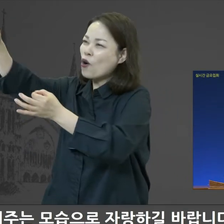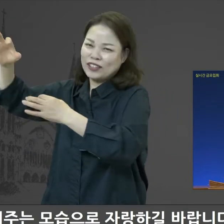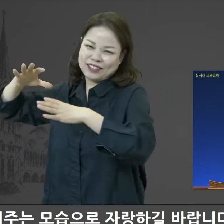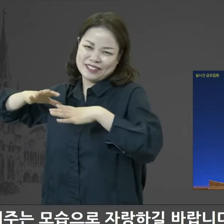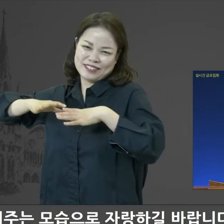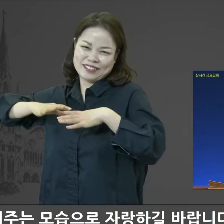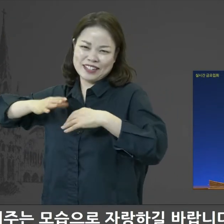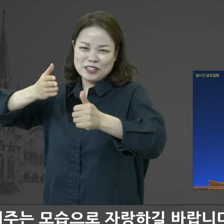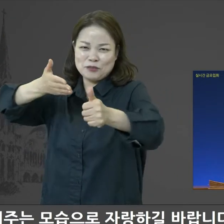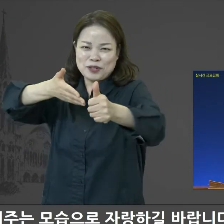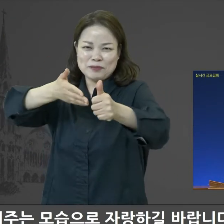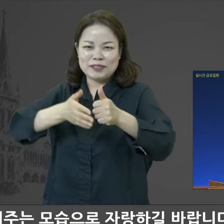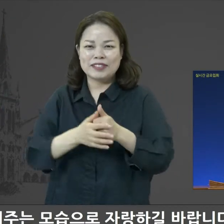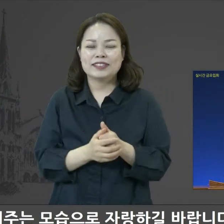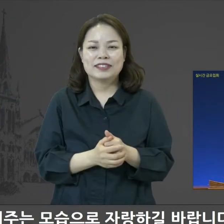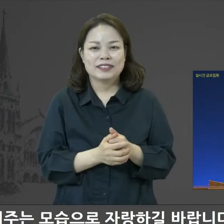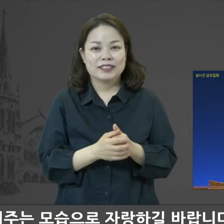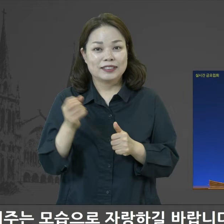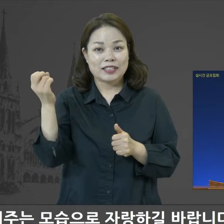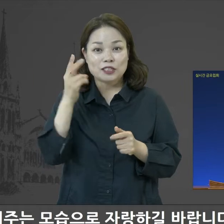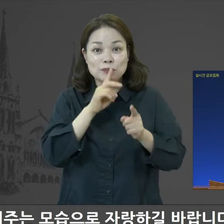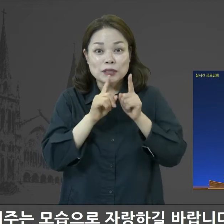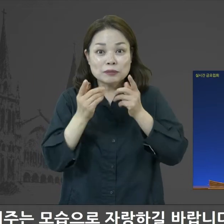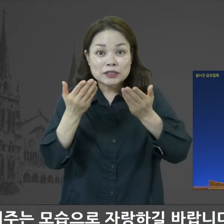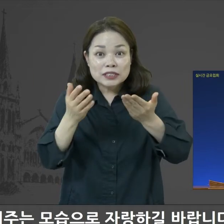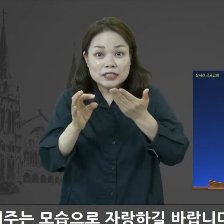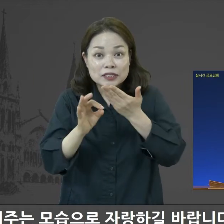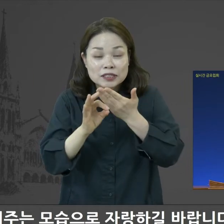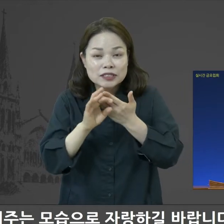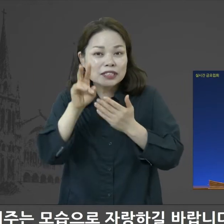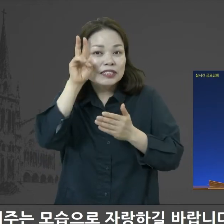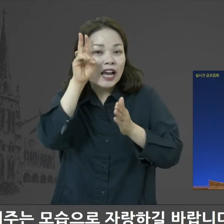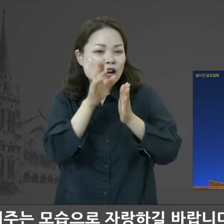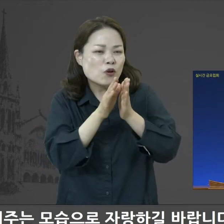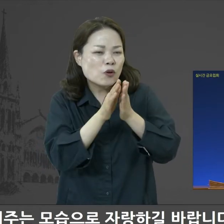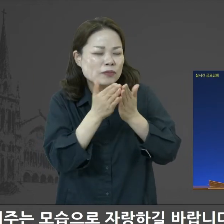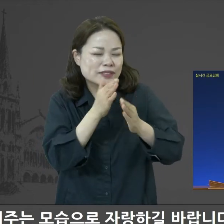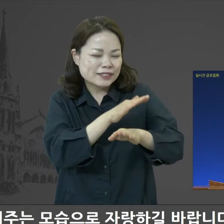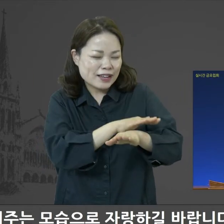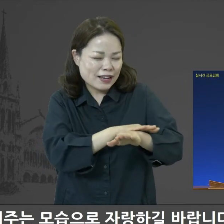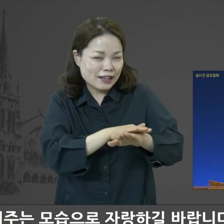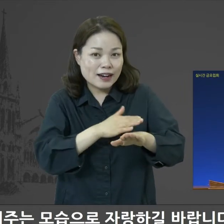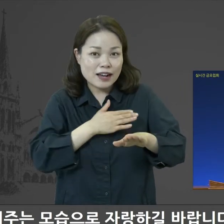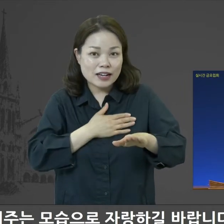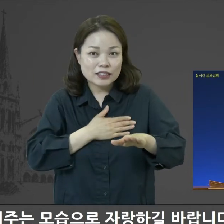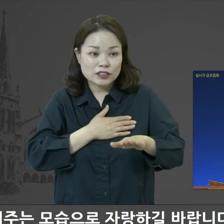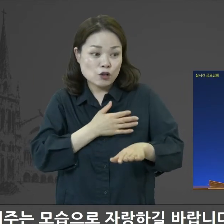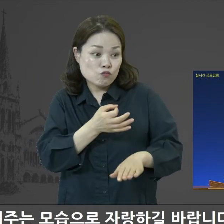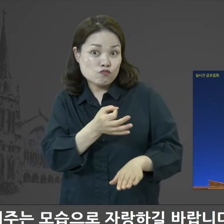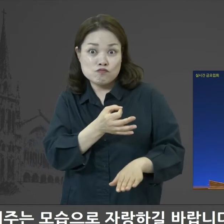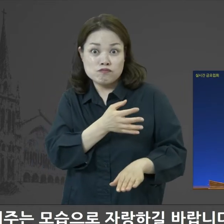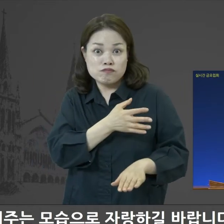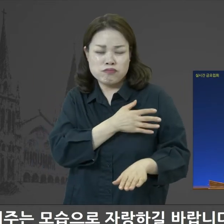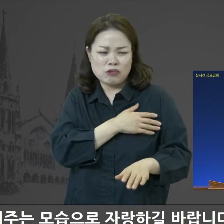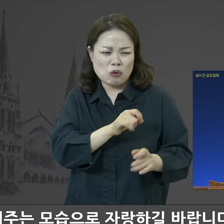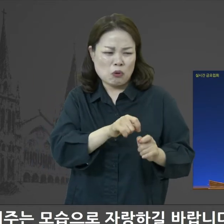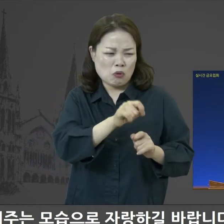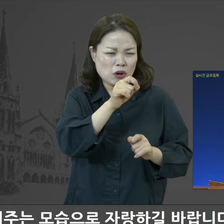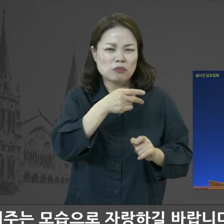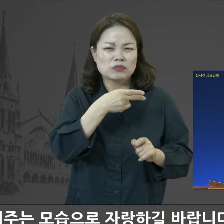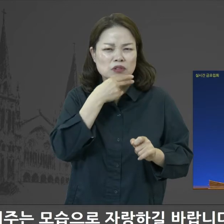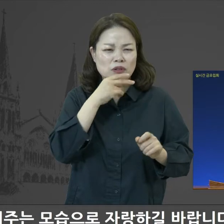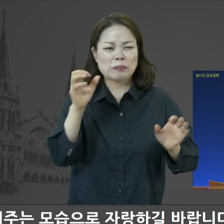자랑하라고 얘기하는 거죠. 거듭 말씀드리지만 야고보 사도는 잘 알고 있었습니다. 부라는 게 그렇게 오래가지